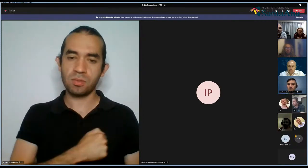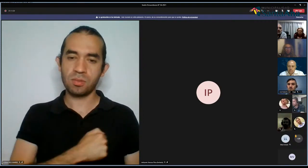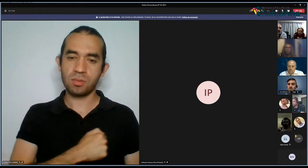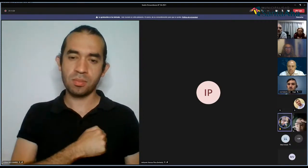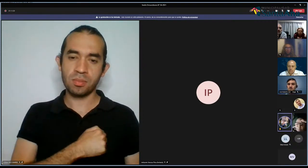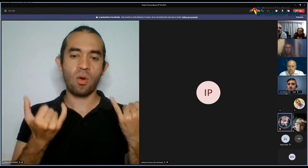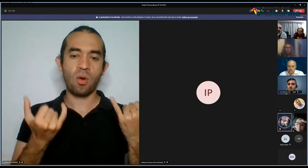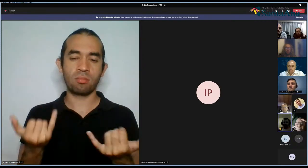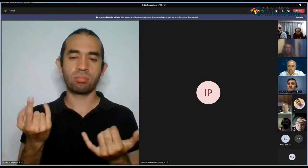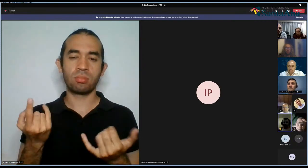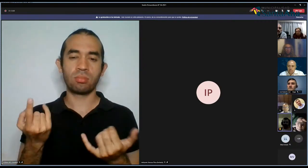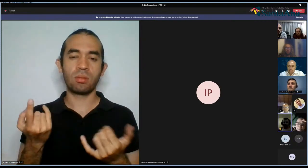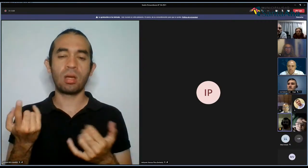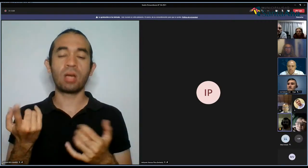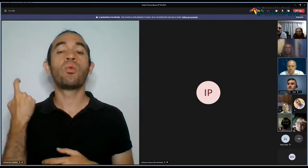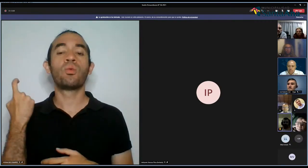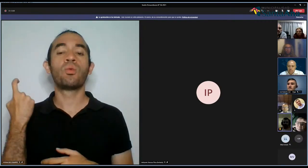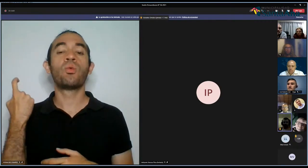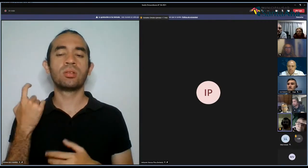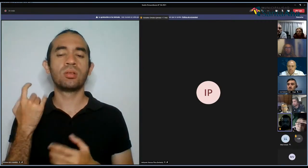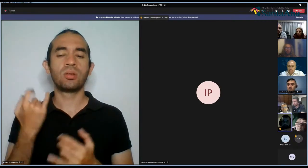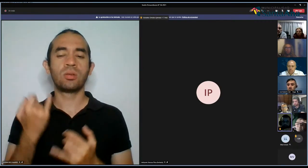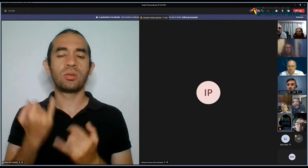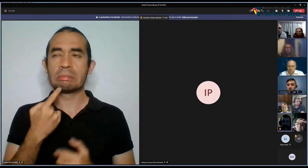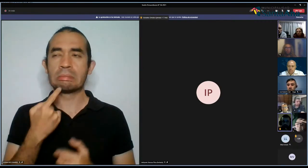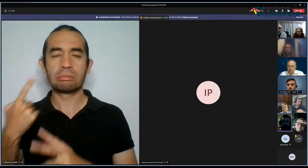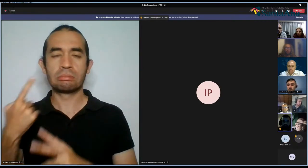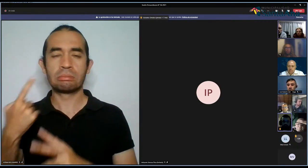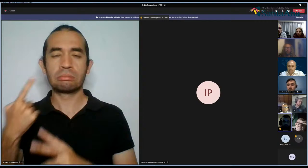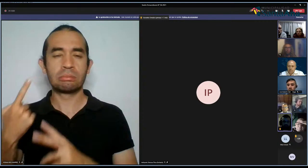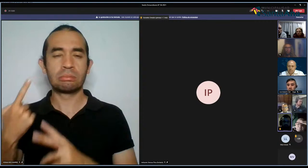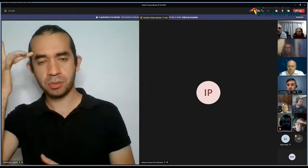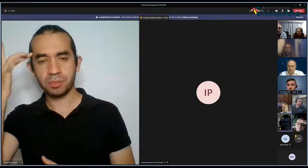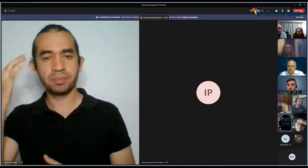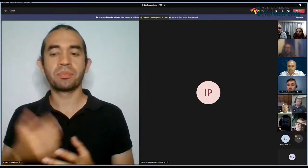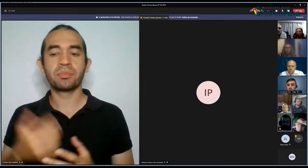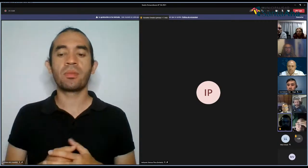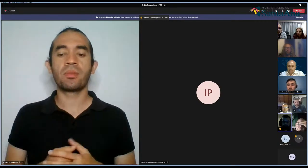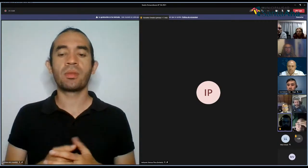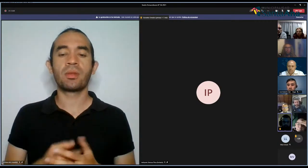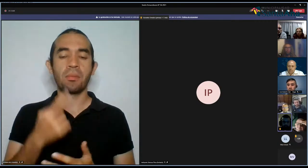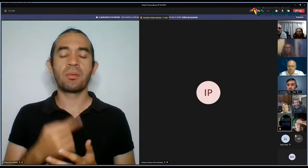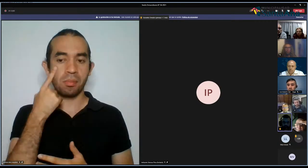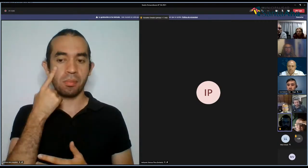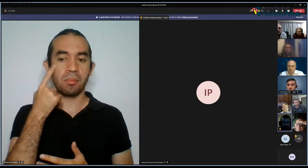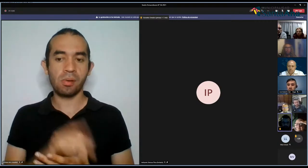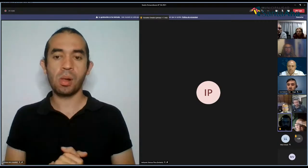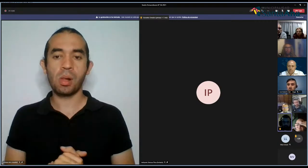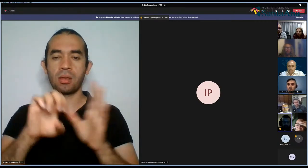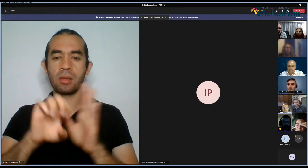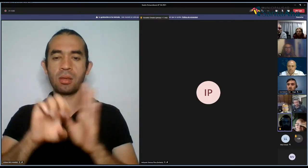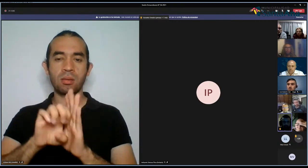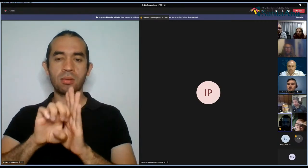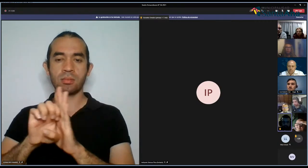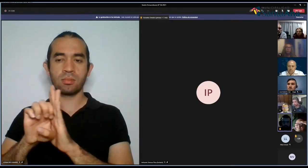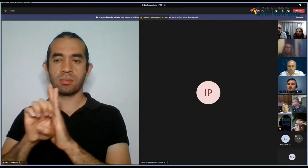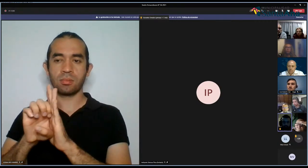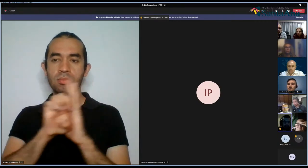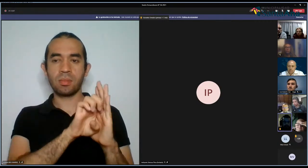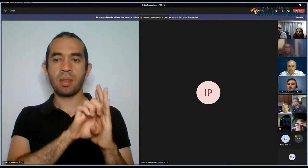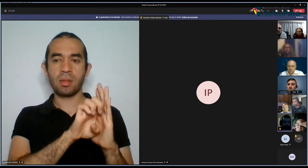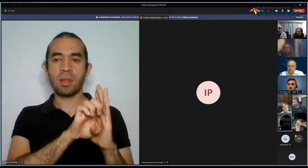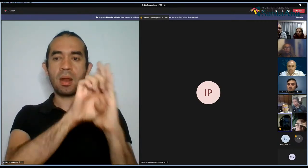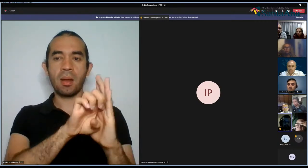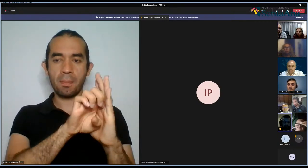la última parte que iba a decir y es que utilizando tal vez un ejemplo que aarón roberto en la patricia no les